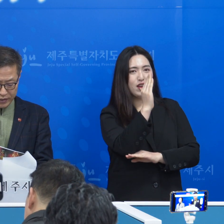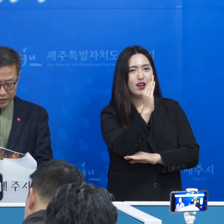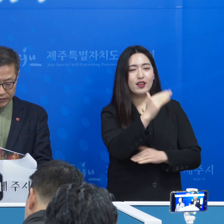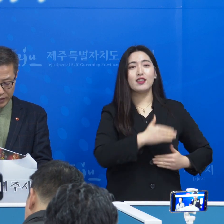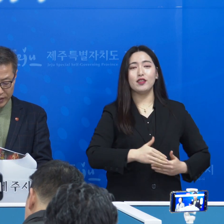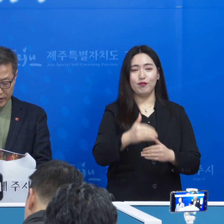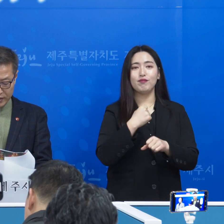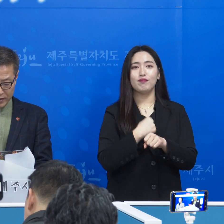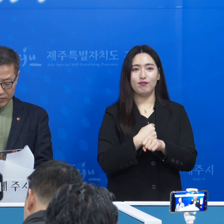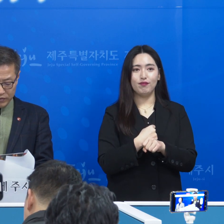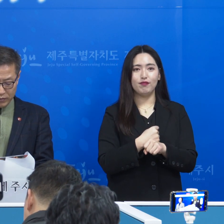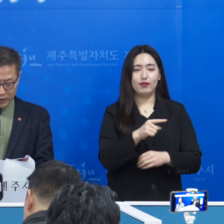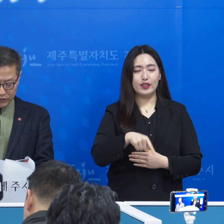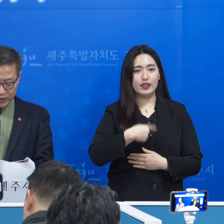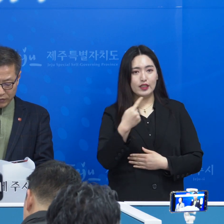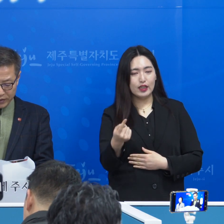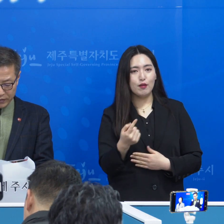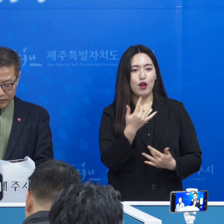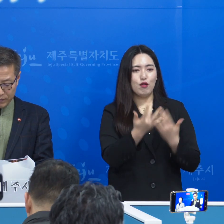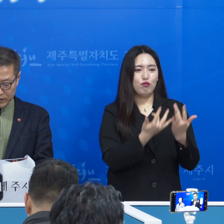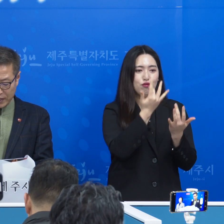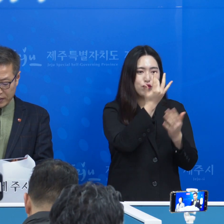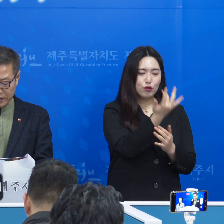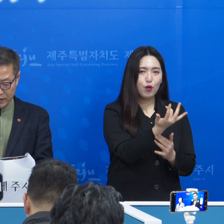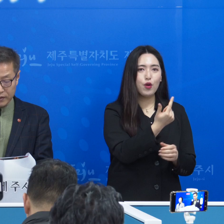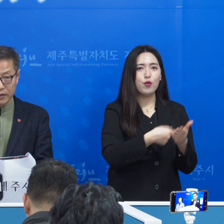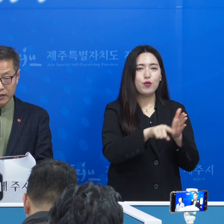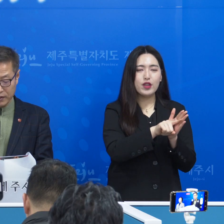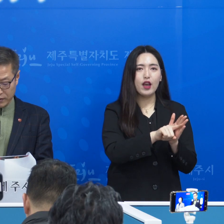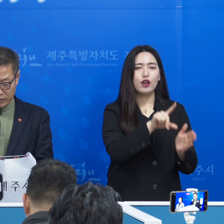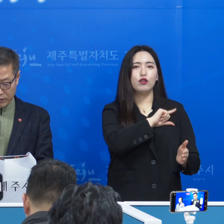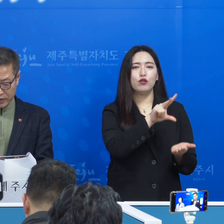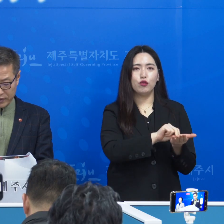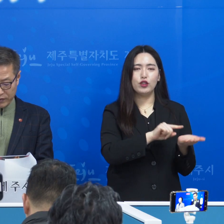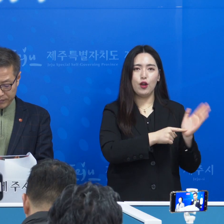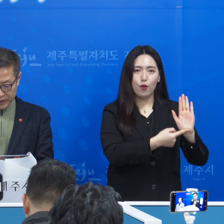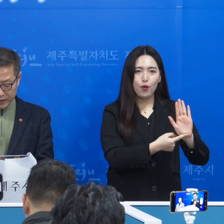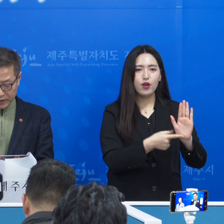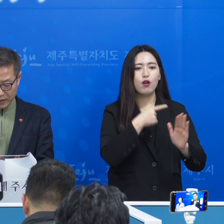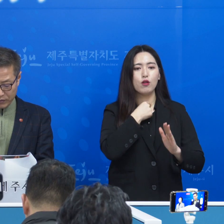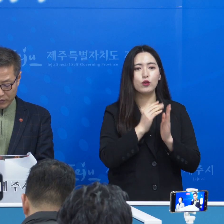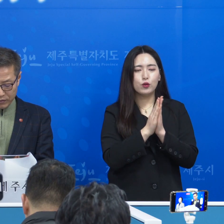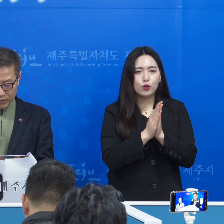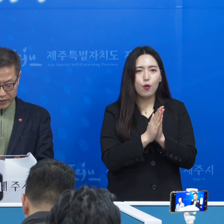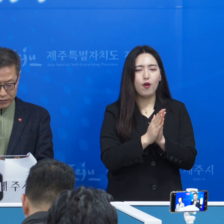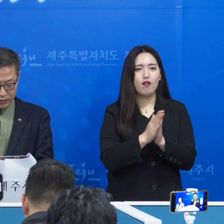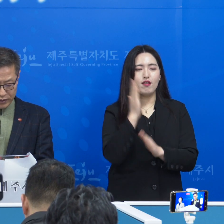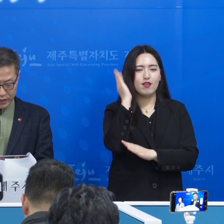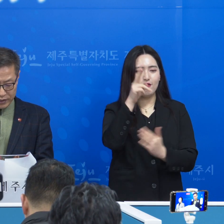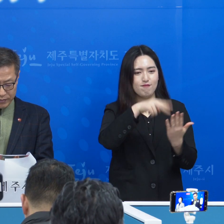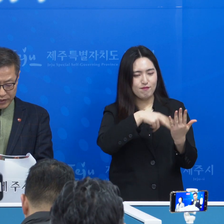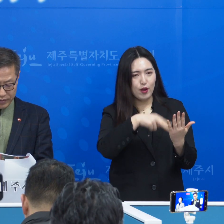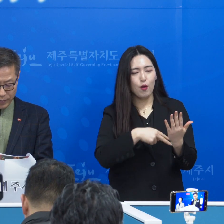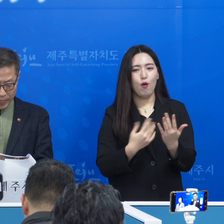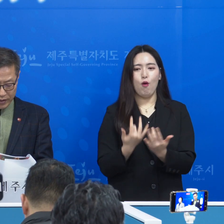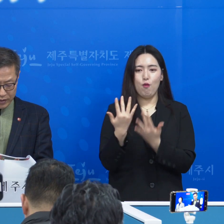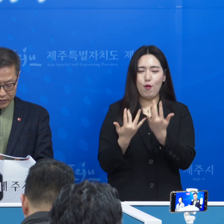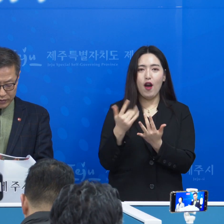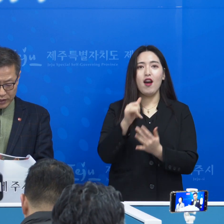계획입니다. 이후에 불루키 주제공연, 횃불대행진, 소원기원문 낭독, 화산수 등이